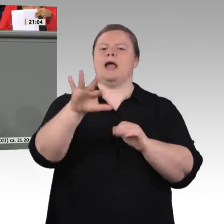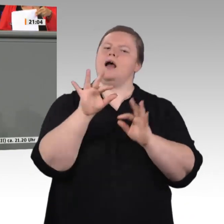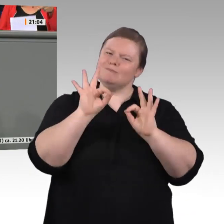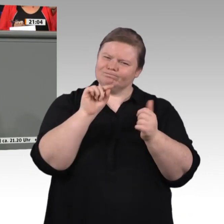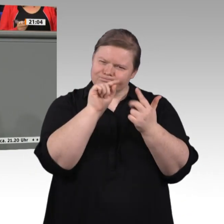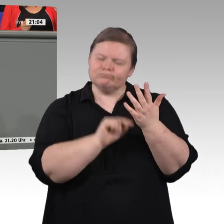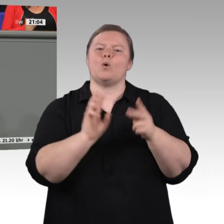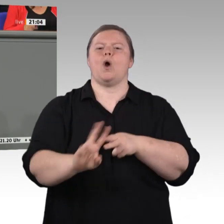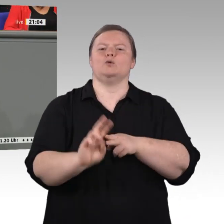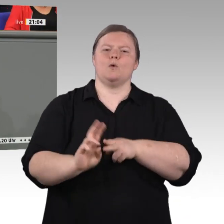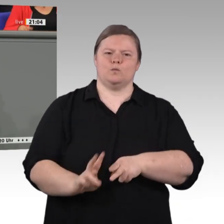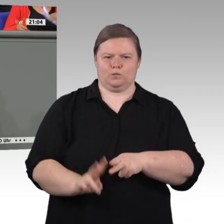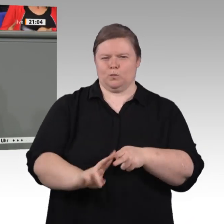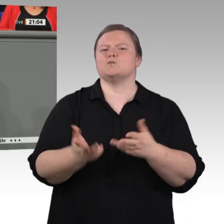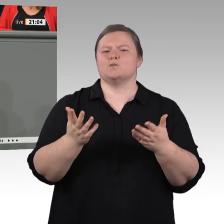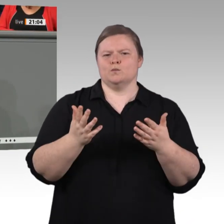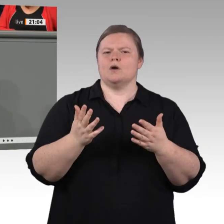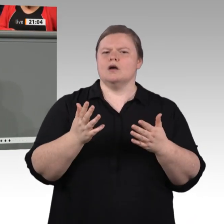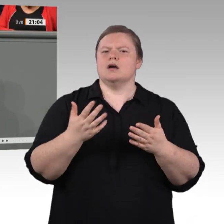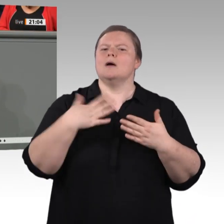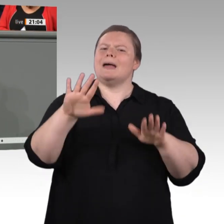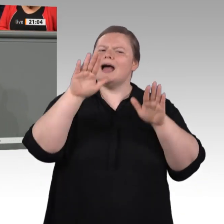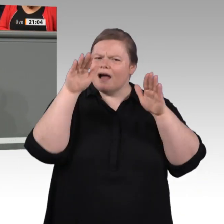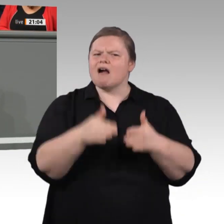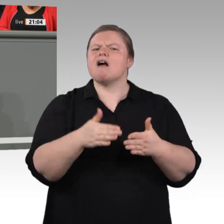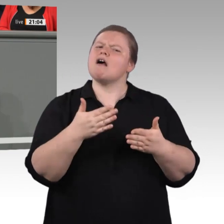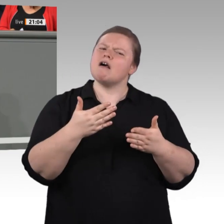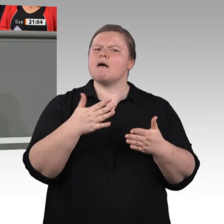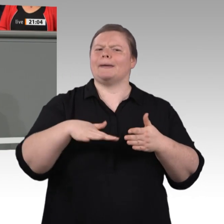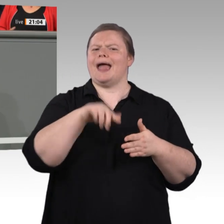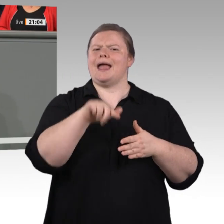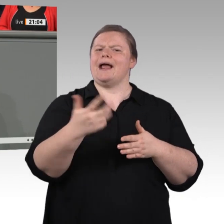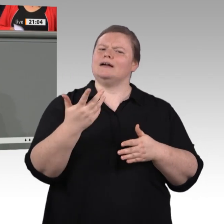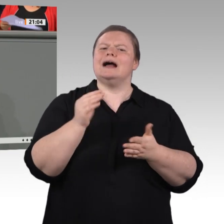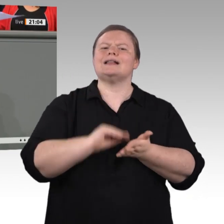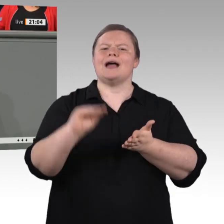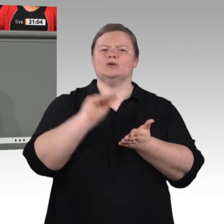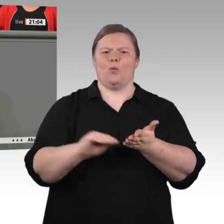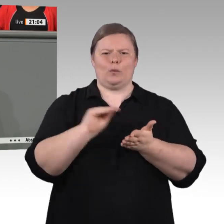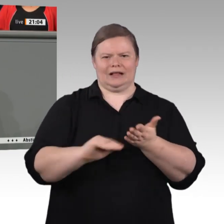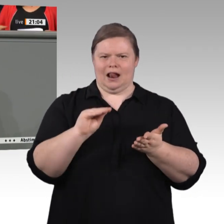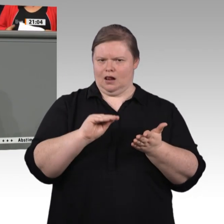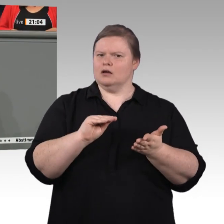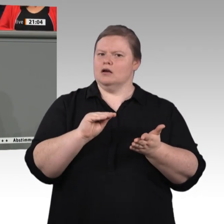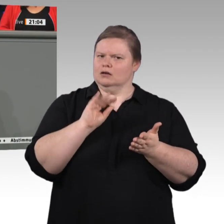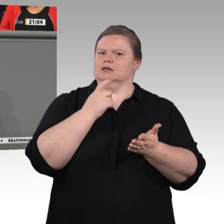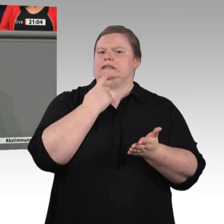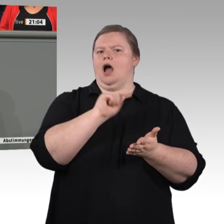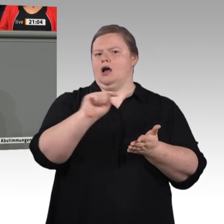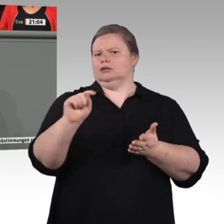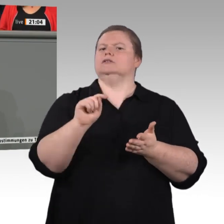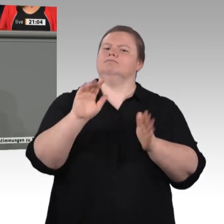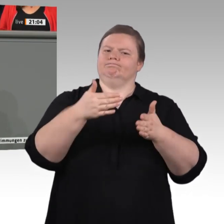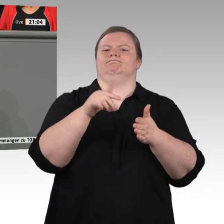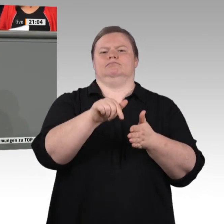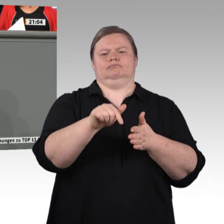und deutlich auf die Änderungsanträge, die wir Ihnen vorgelegt haben und für die wir um Zustimmung